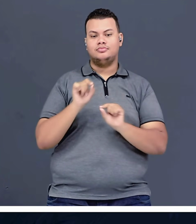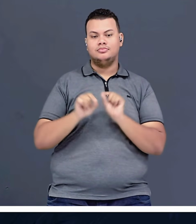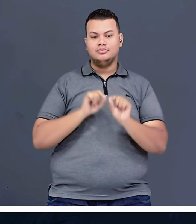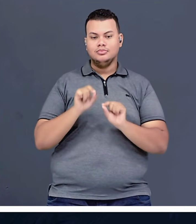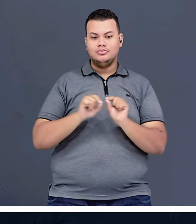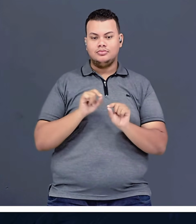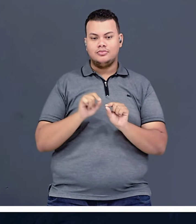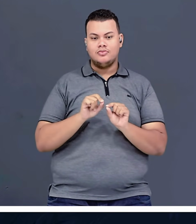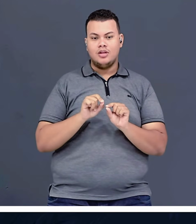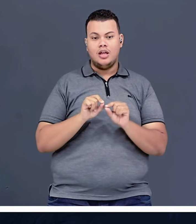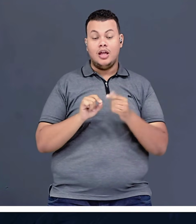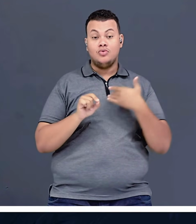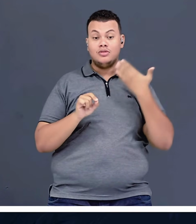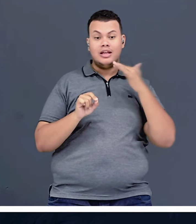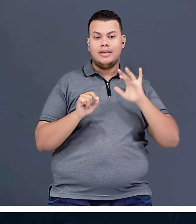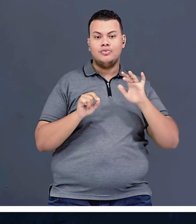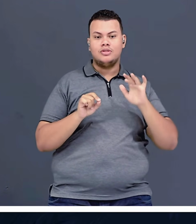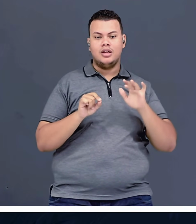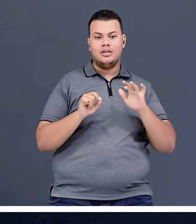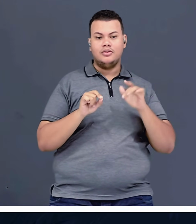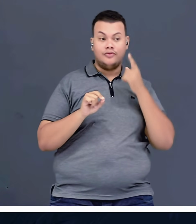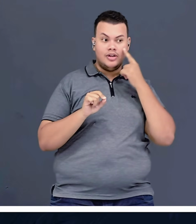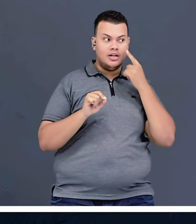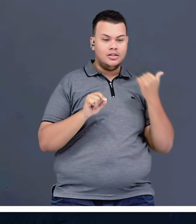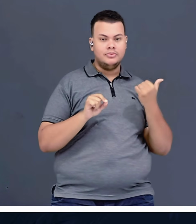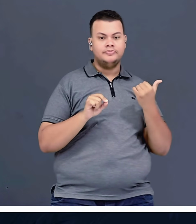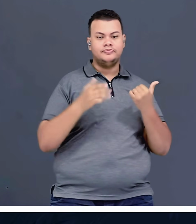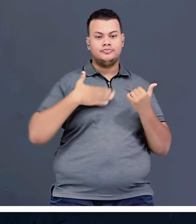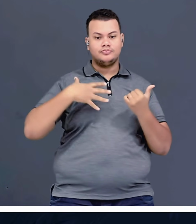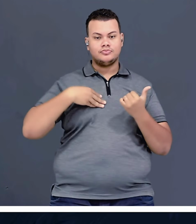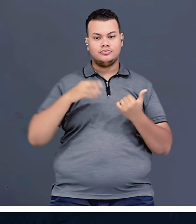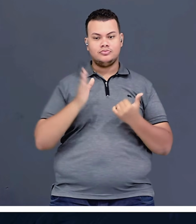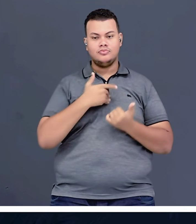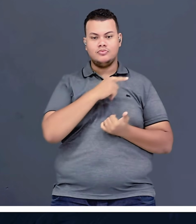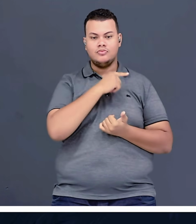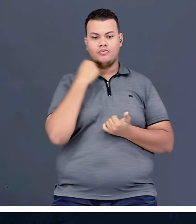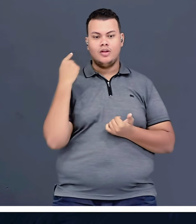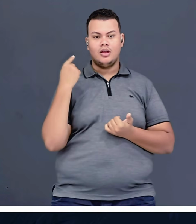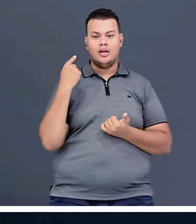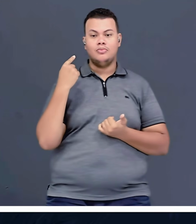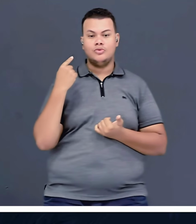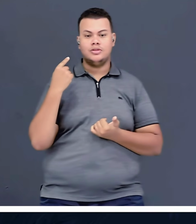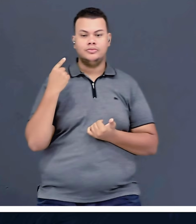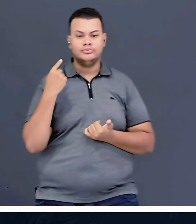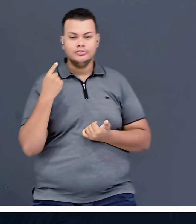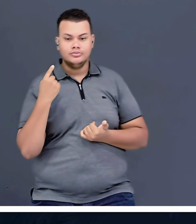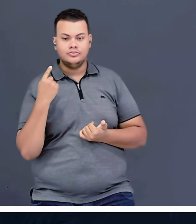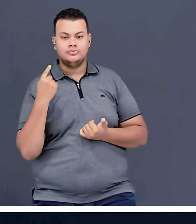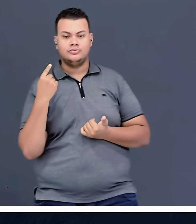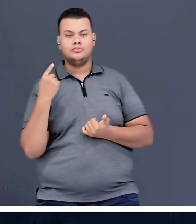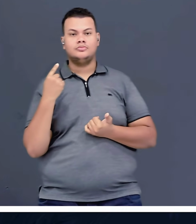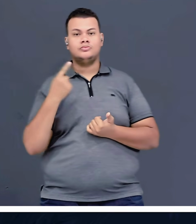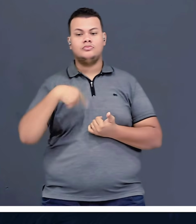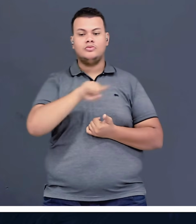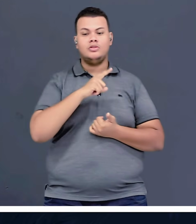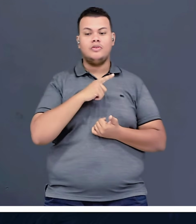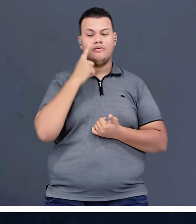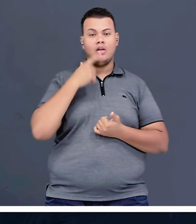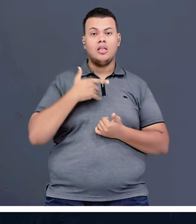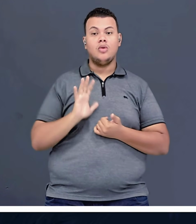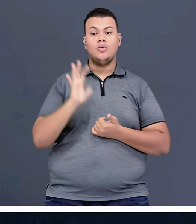diante do profeta e diz para ele assim, ó, tá aqui, ó, meu filho está morto, te ajudei, segui a palavra de Deus, olha o que eu